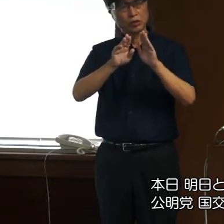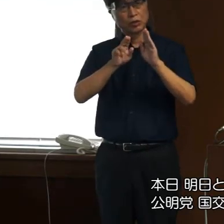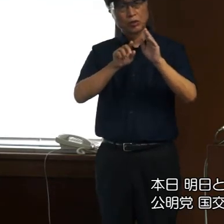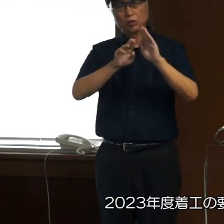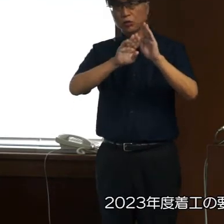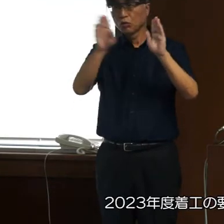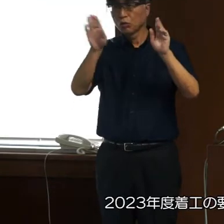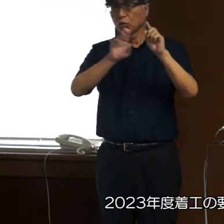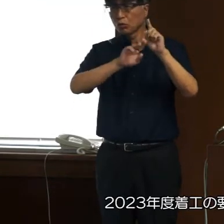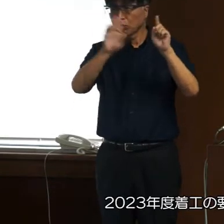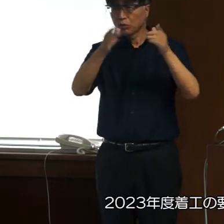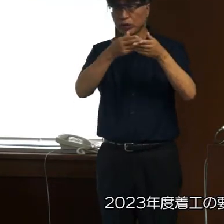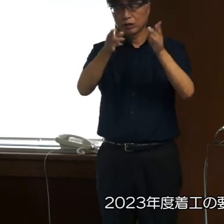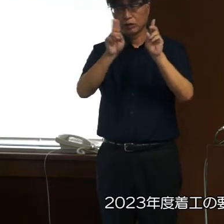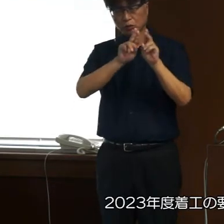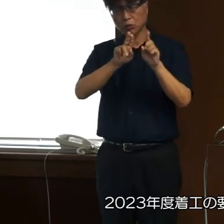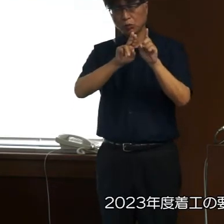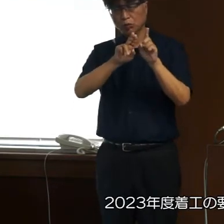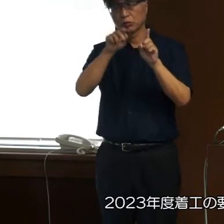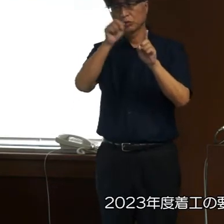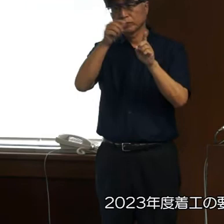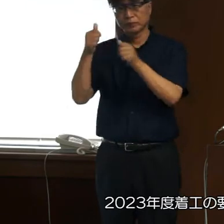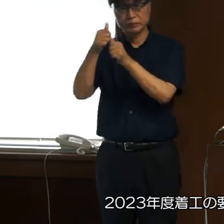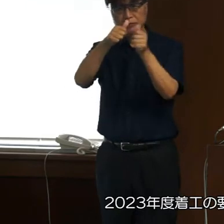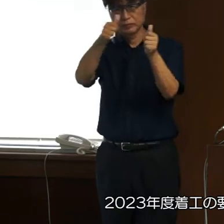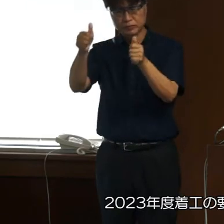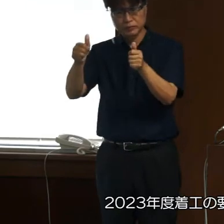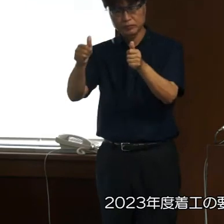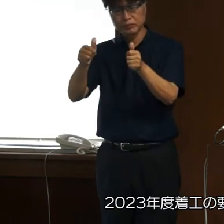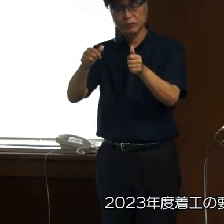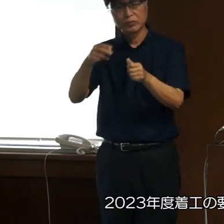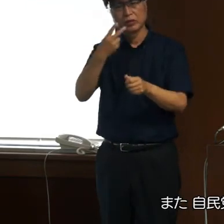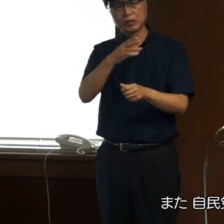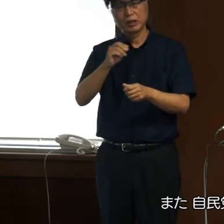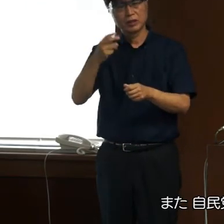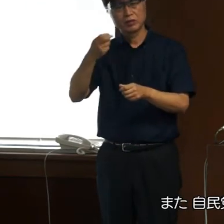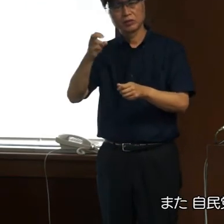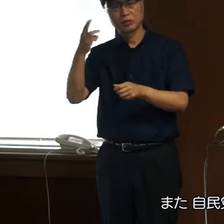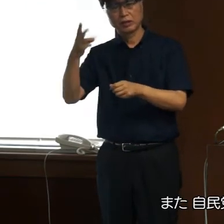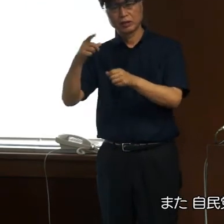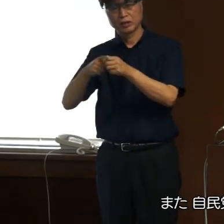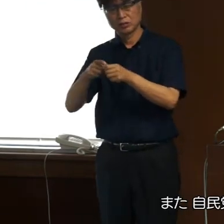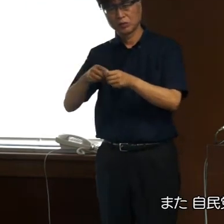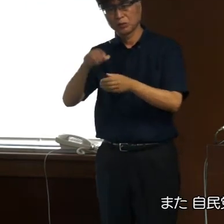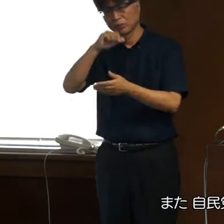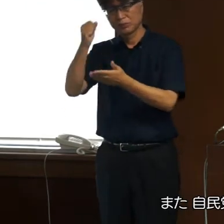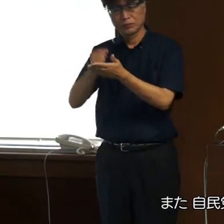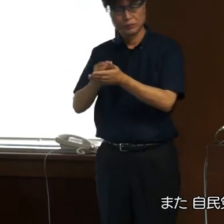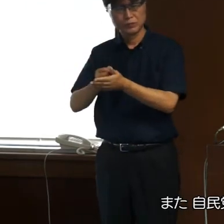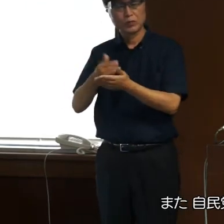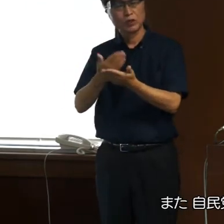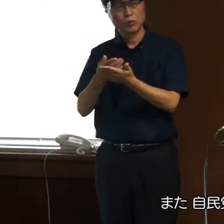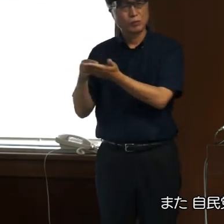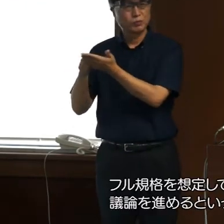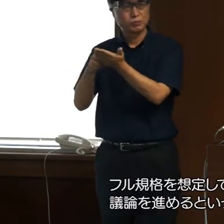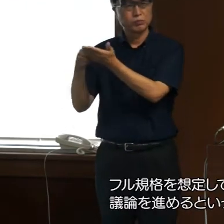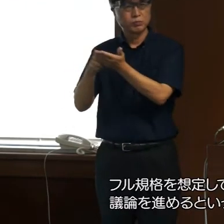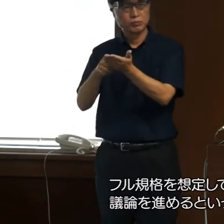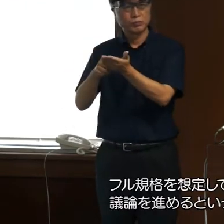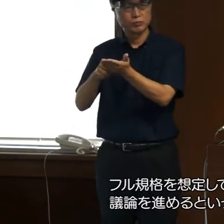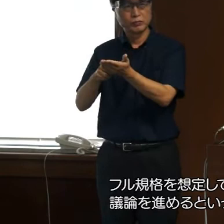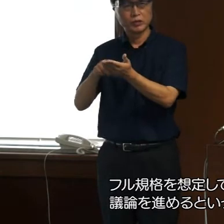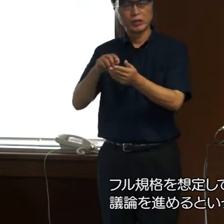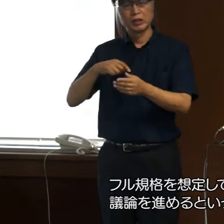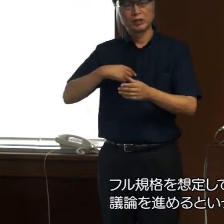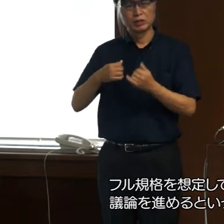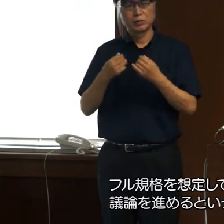って2023年度着工の要望活動を実施しています。また自民党の佐賀県議団もフル規格